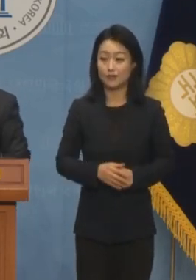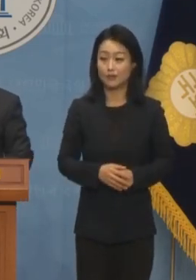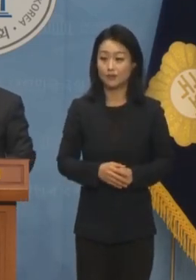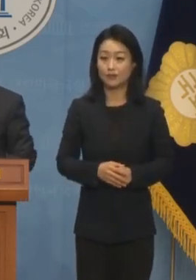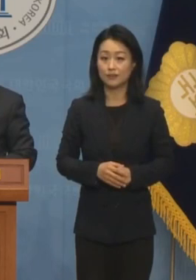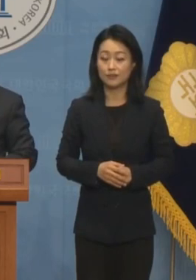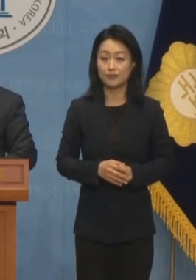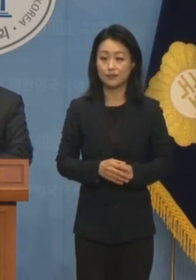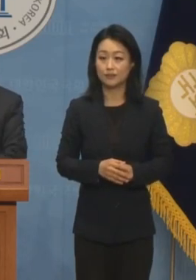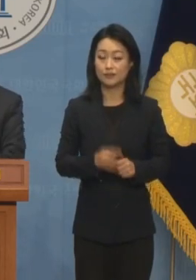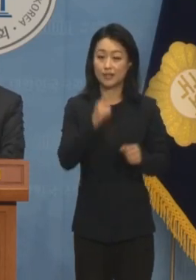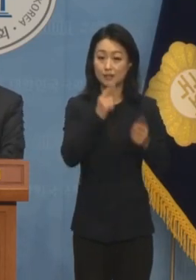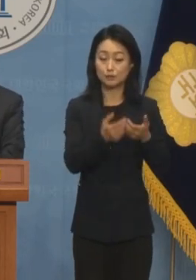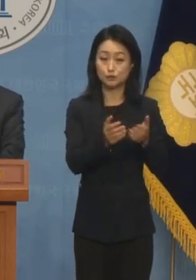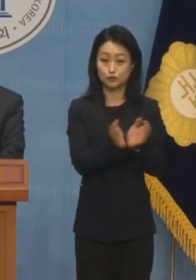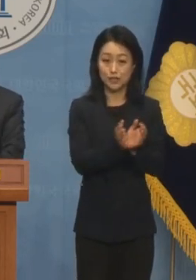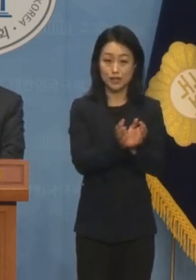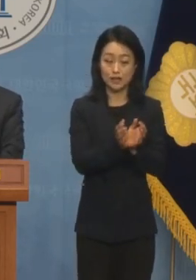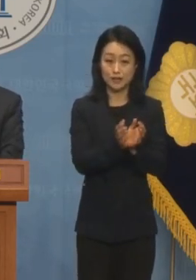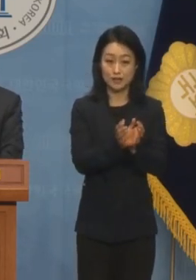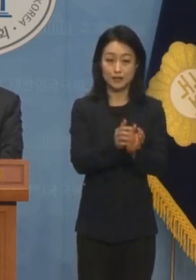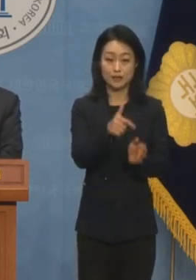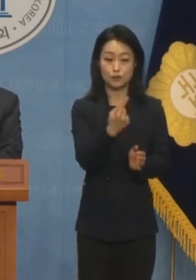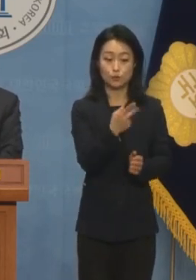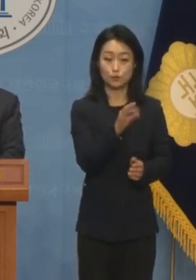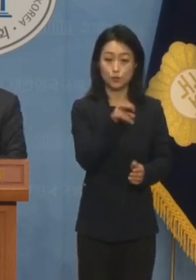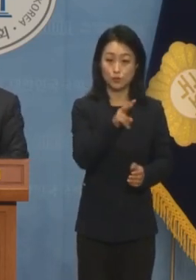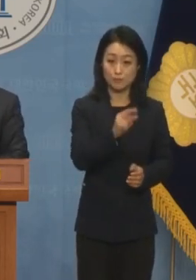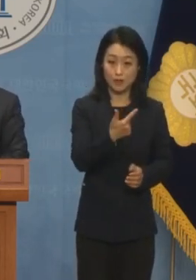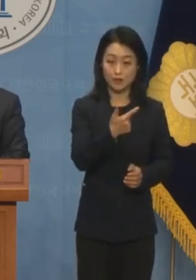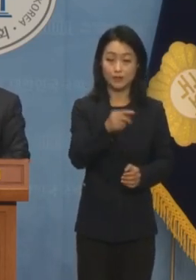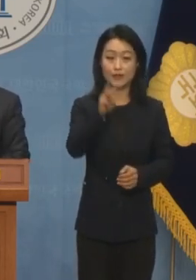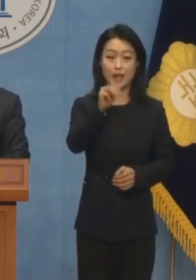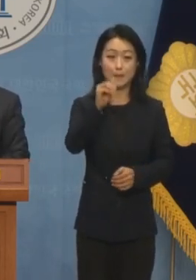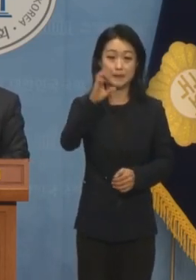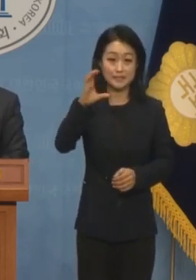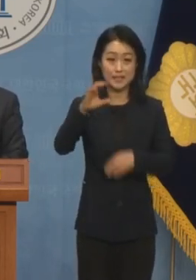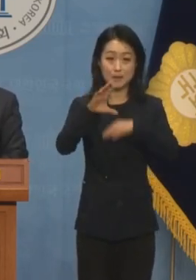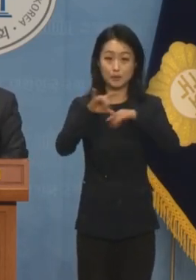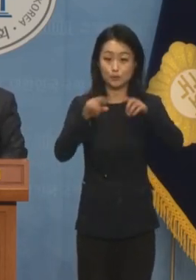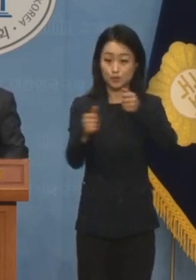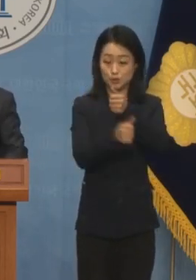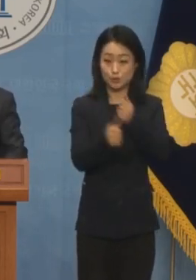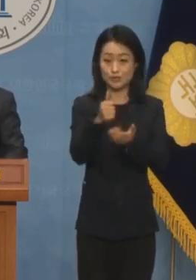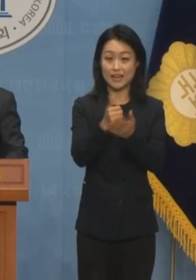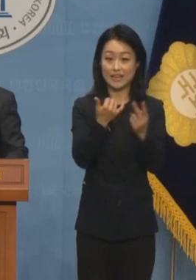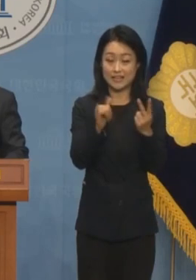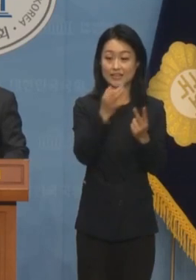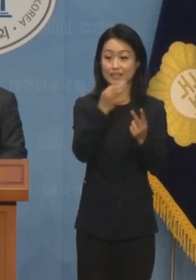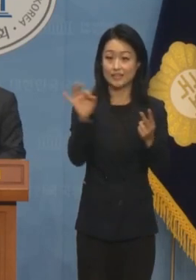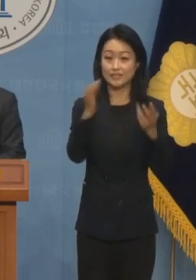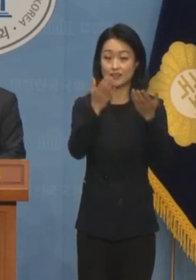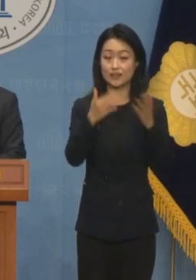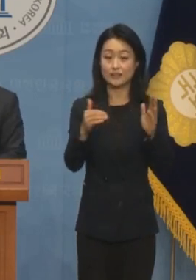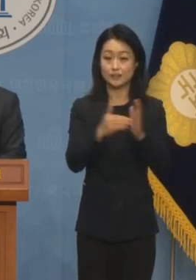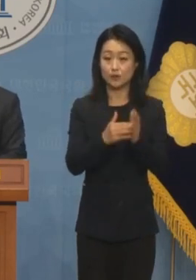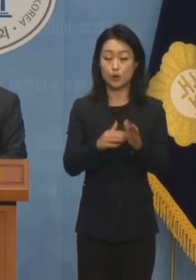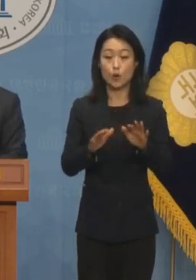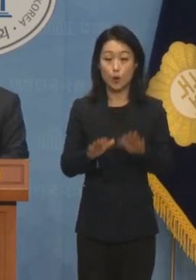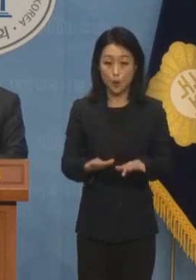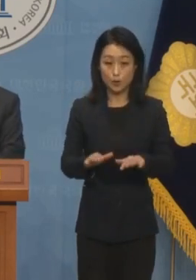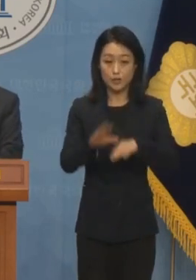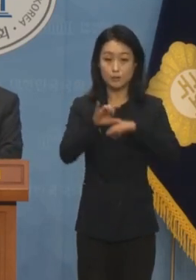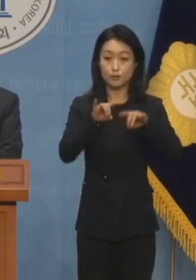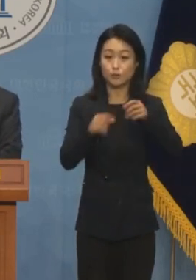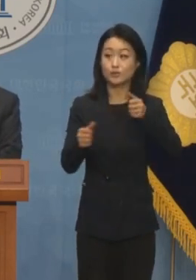민주당 노정면 의원도 MBC 100분 토론에서 방통위 2인 체제 합법성을 인정한 것입니다. 오늘은